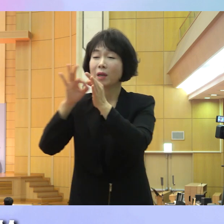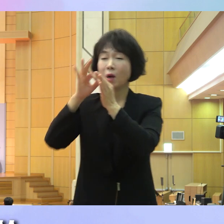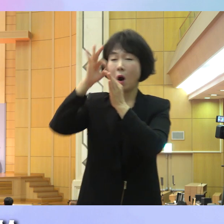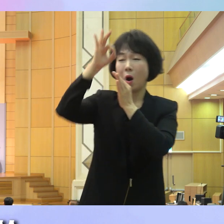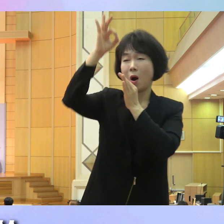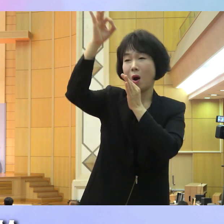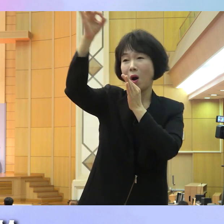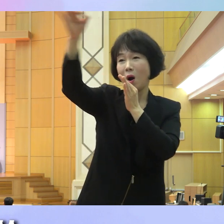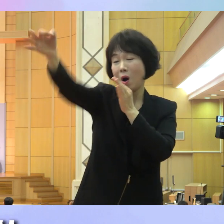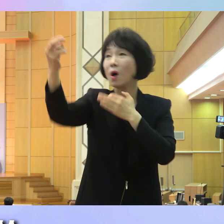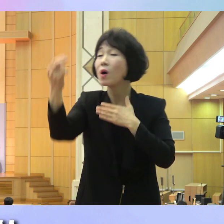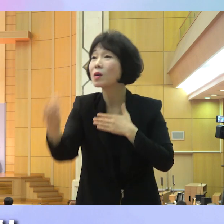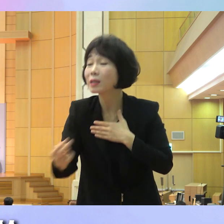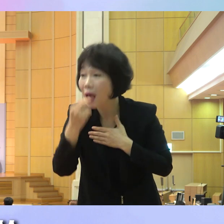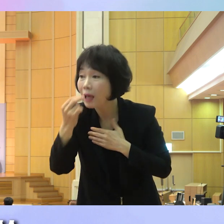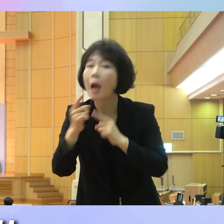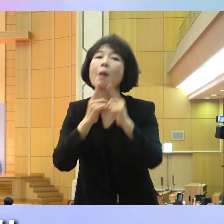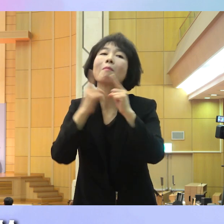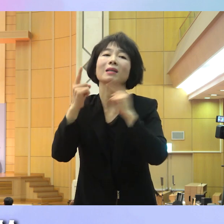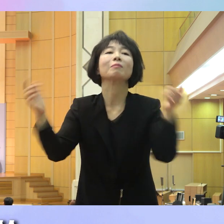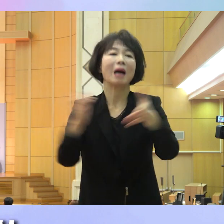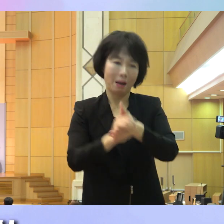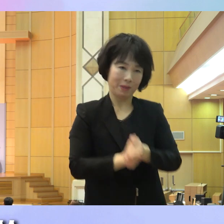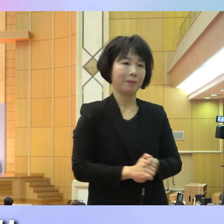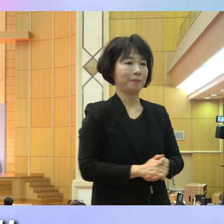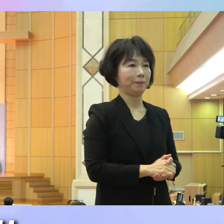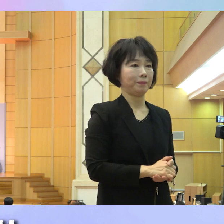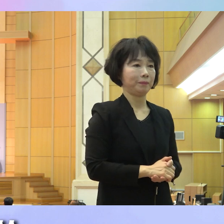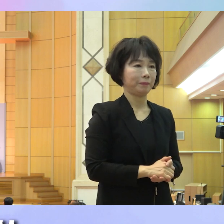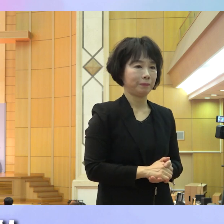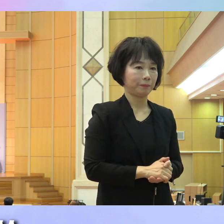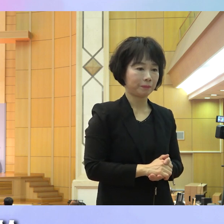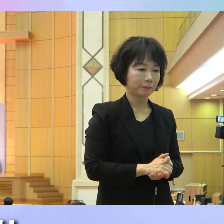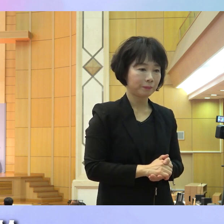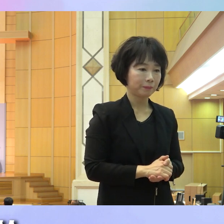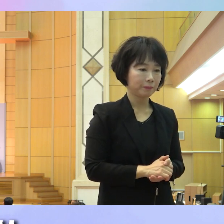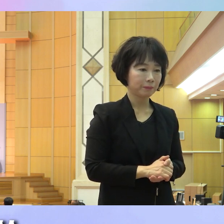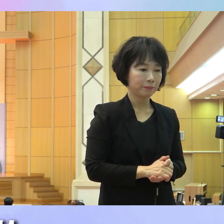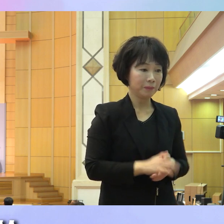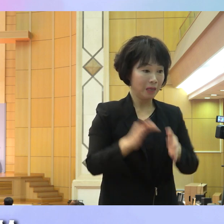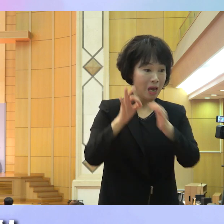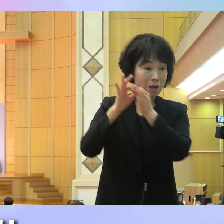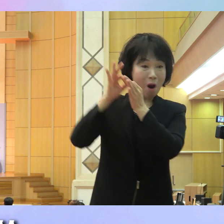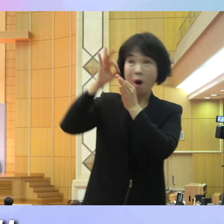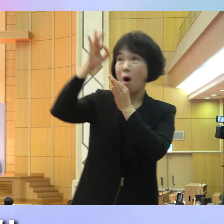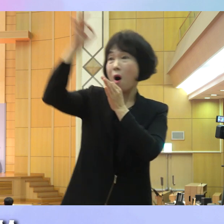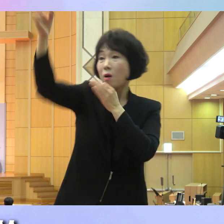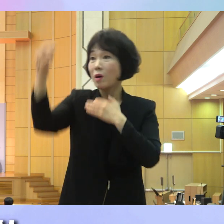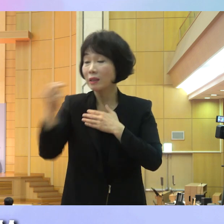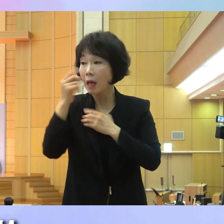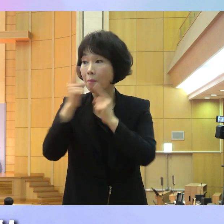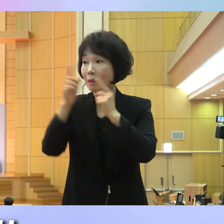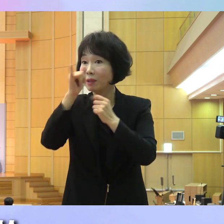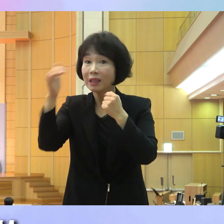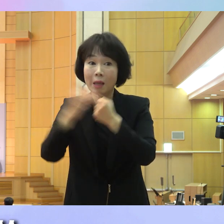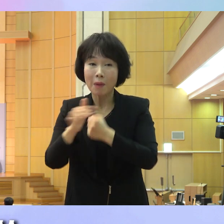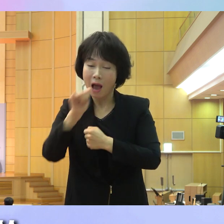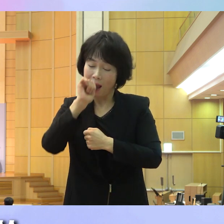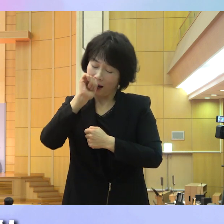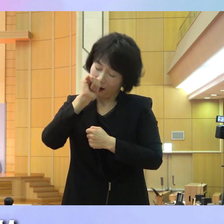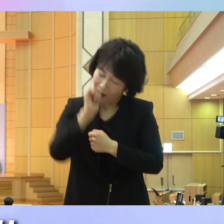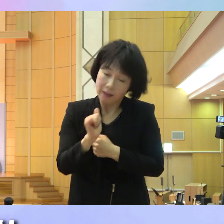말씀. 그래서 오늘 제목이 영생의 말씀이에요. 영생의 말씀이 있는 사람은 어떤